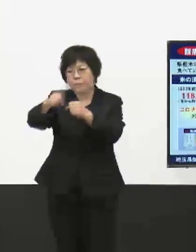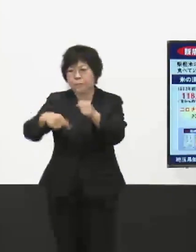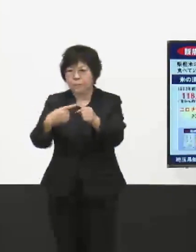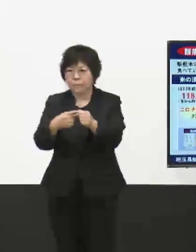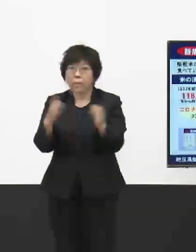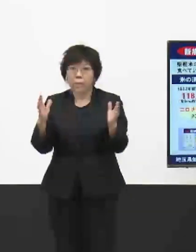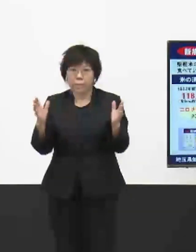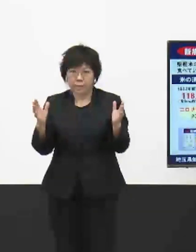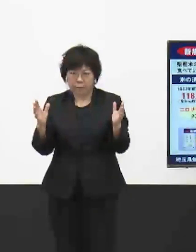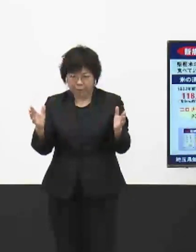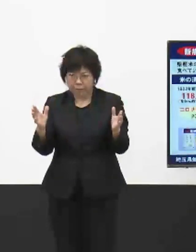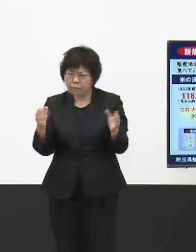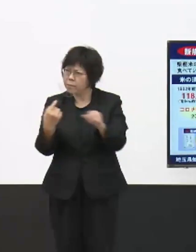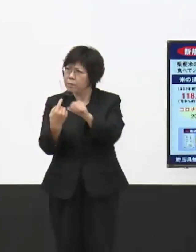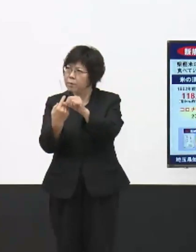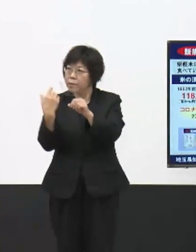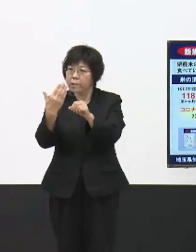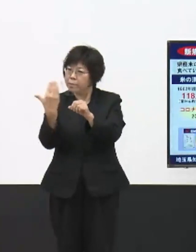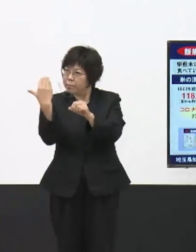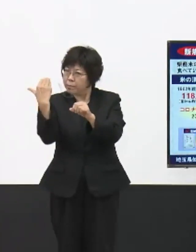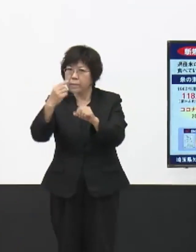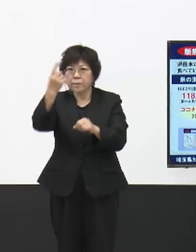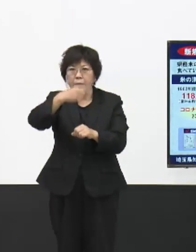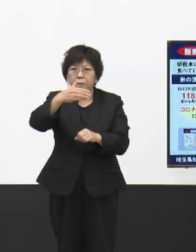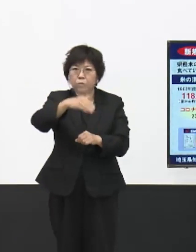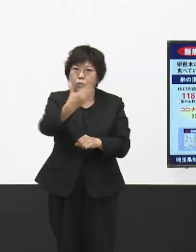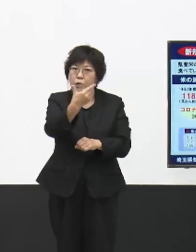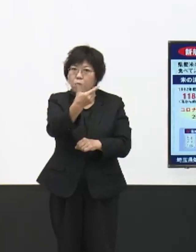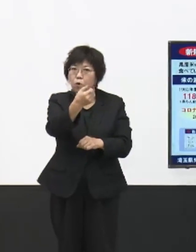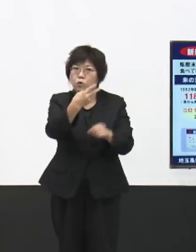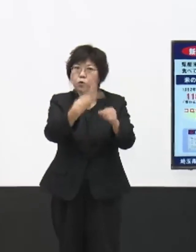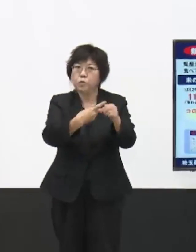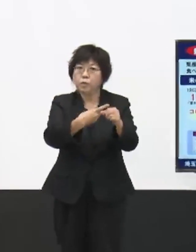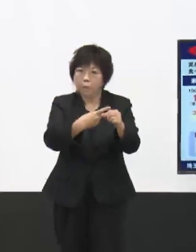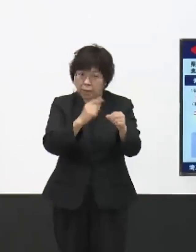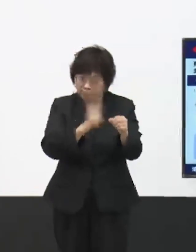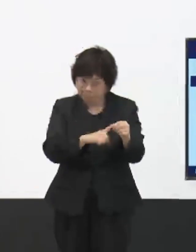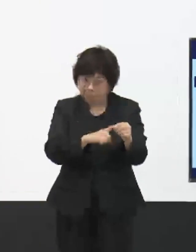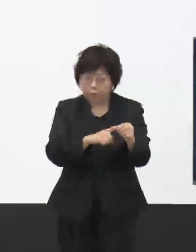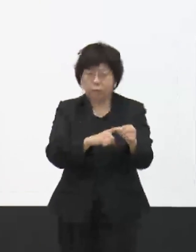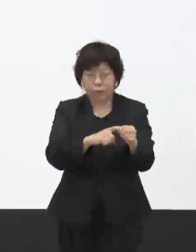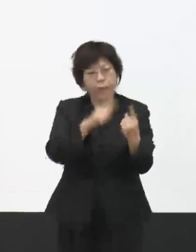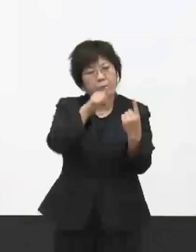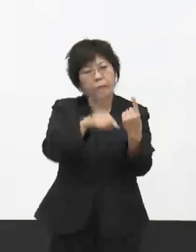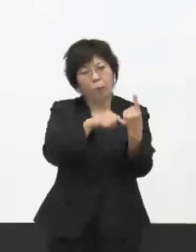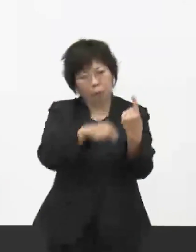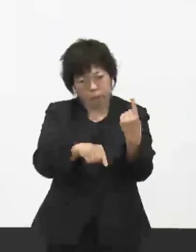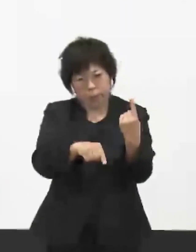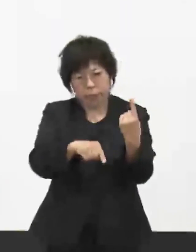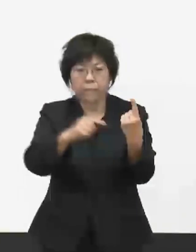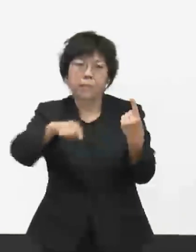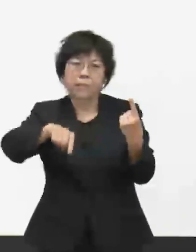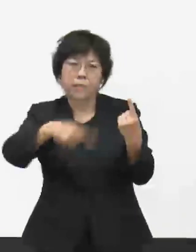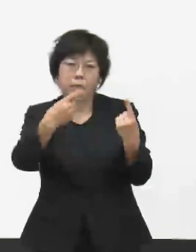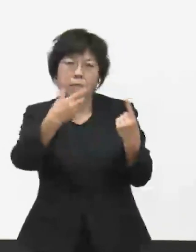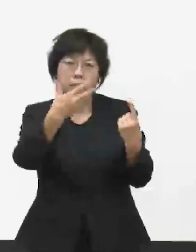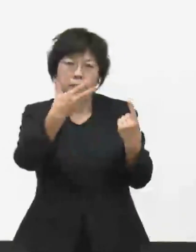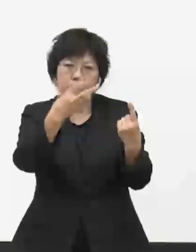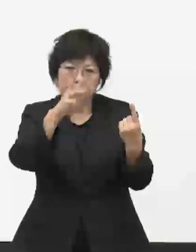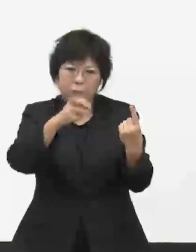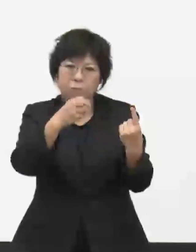の1962年年間では1人 118.3キロ、これがピークでした